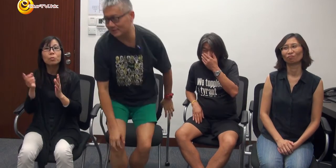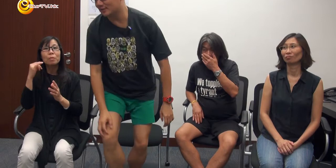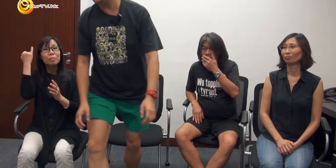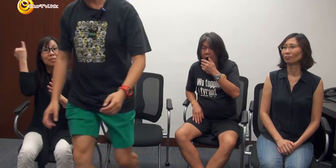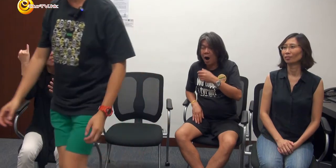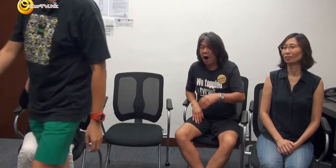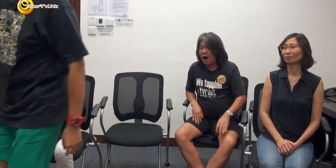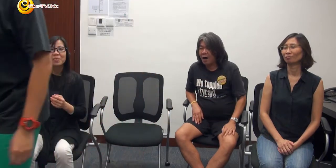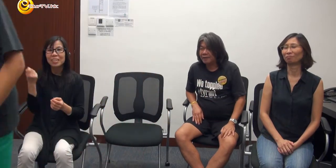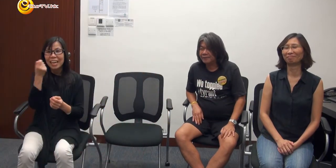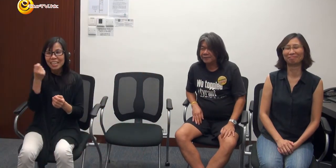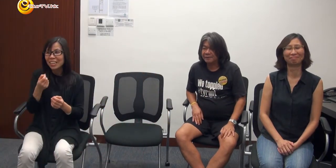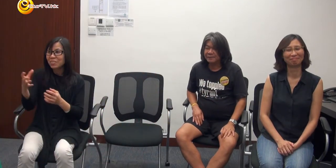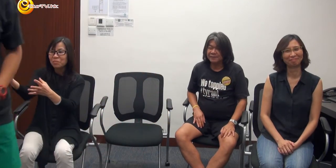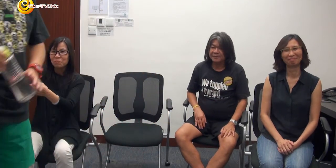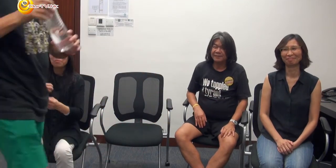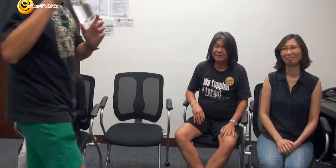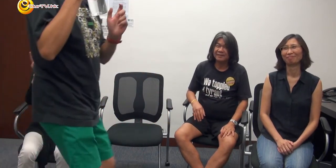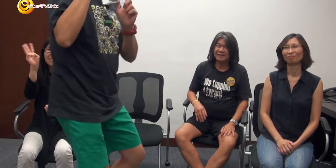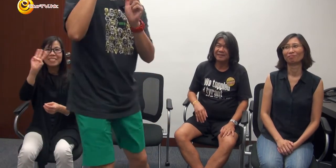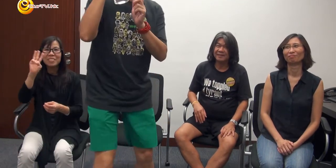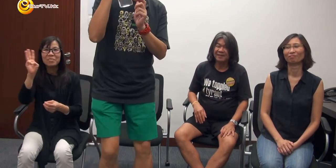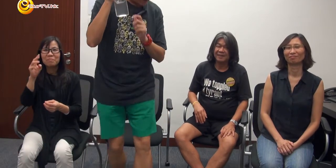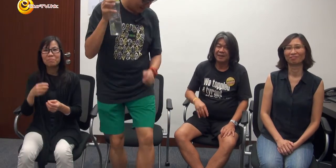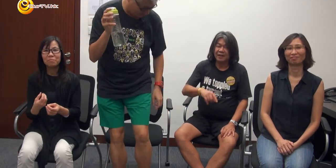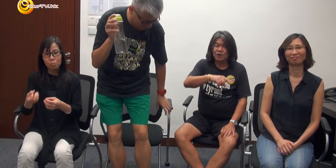水出嚟啦，呢啲就係叫鉛水啦，係啦，